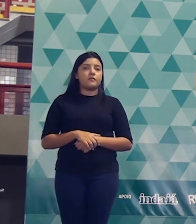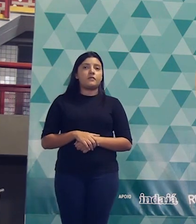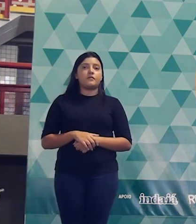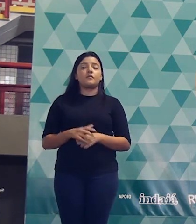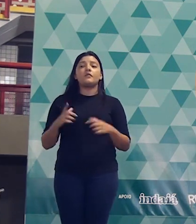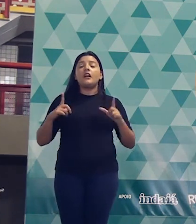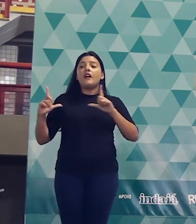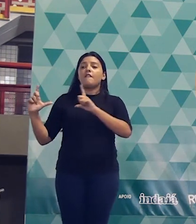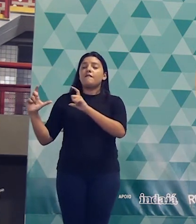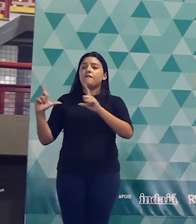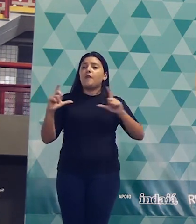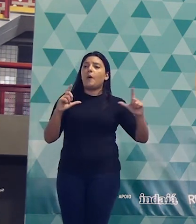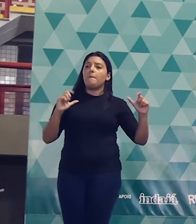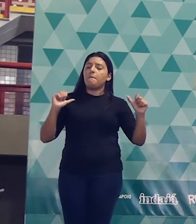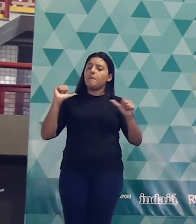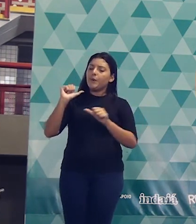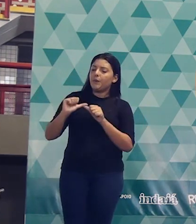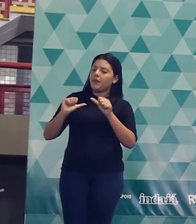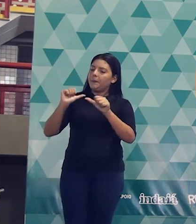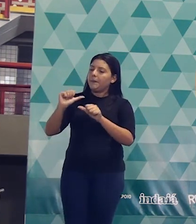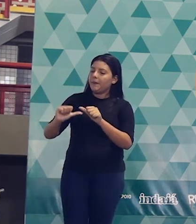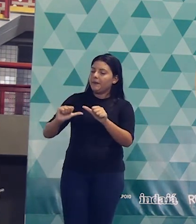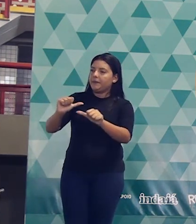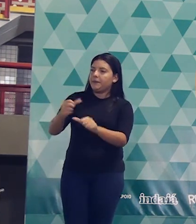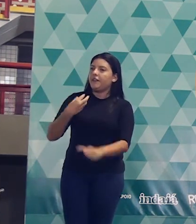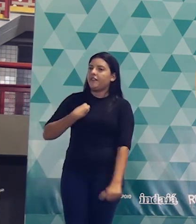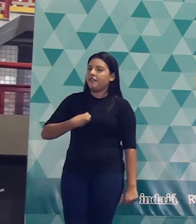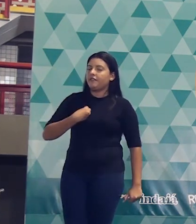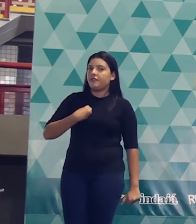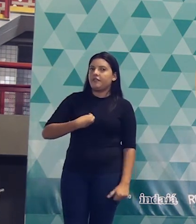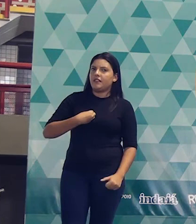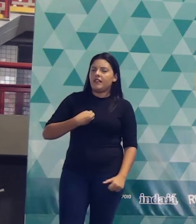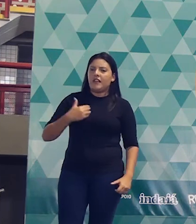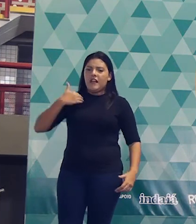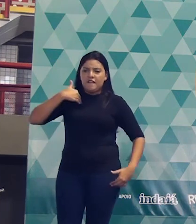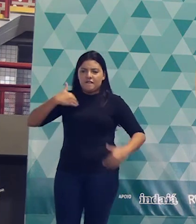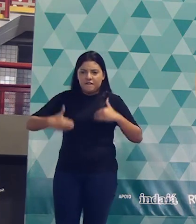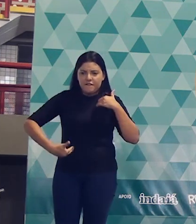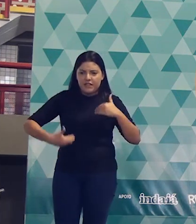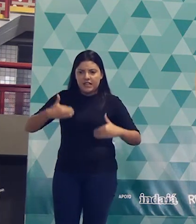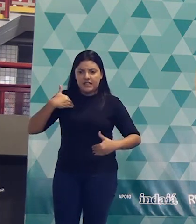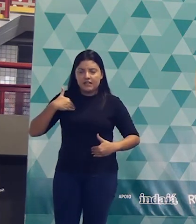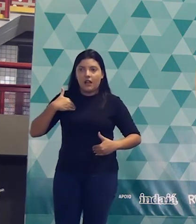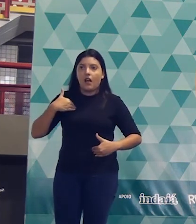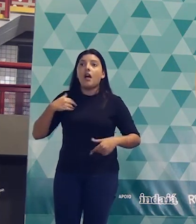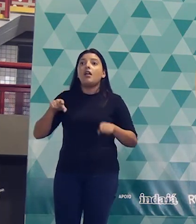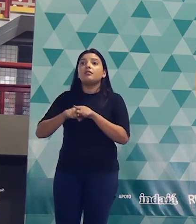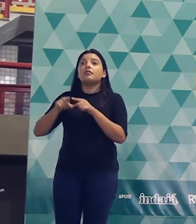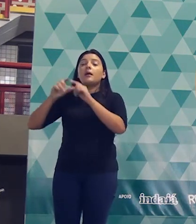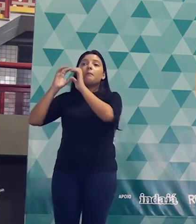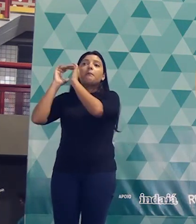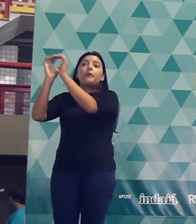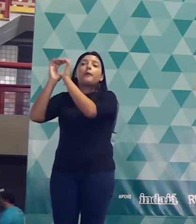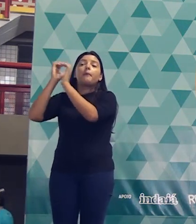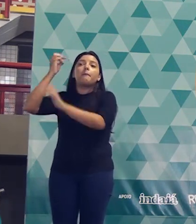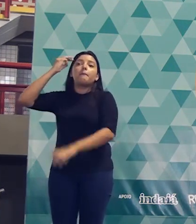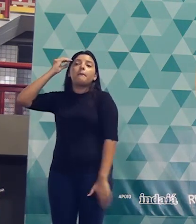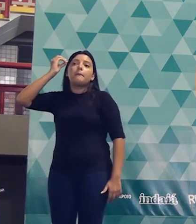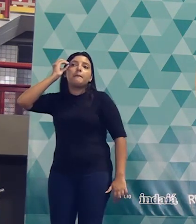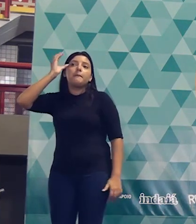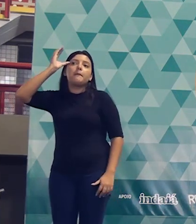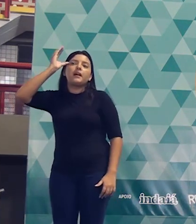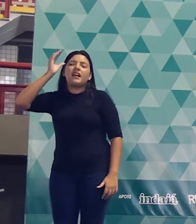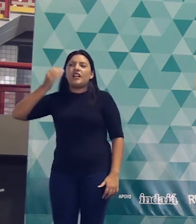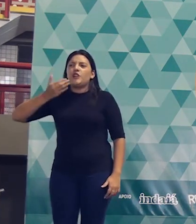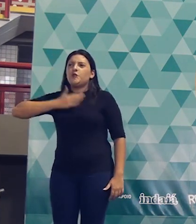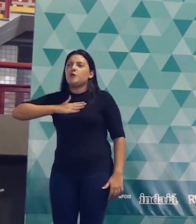Beleza? E as fotos vão mostrando que a gente vai mudando, né? Não é só a parte externa não, é a cabeça também muda, né? A gente já não gosta mais de